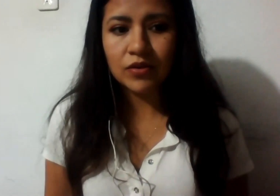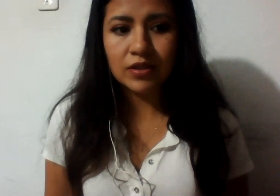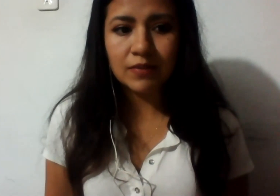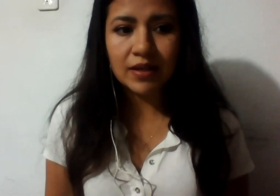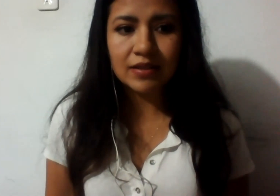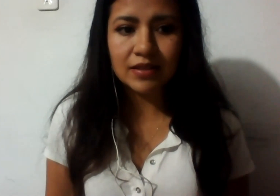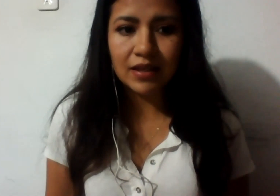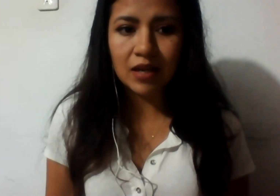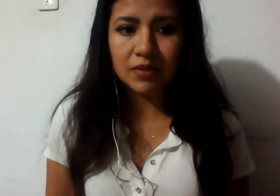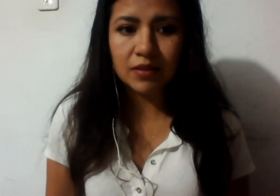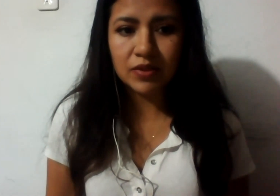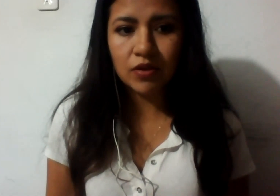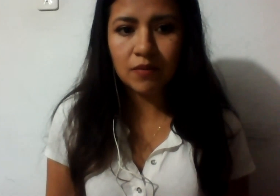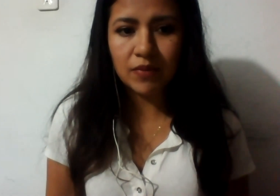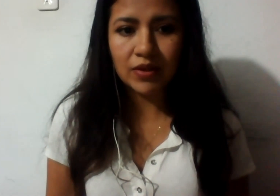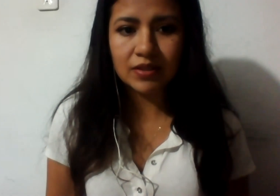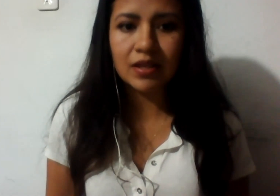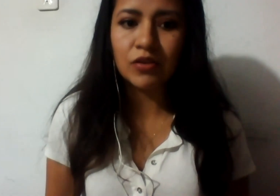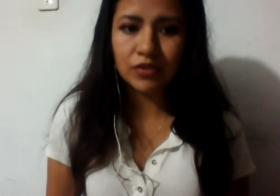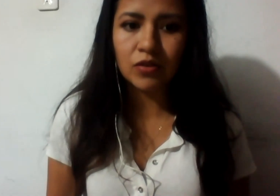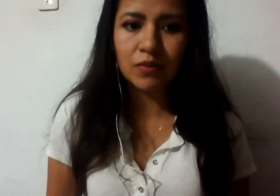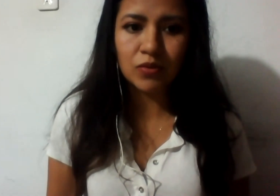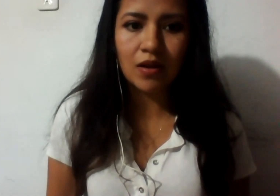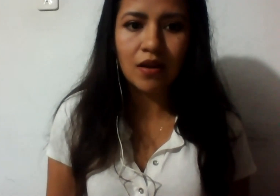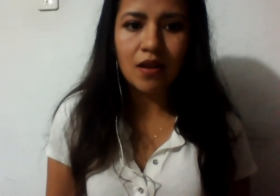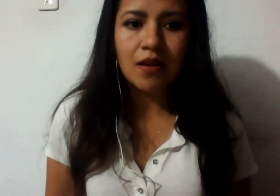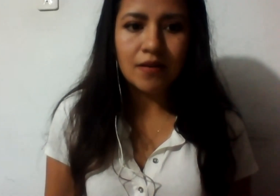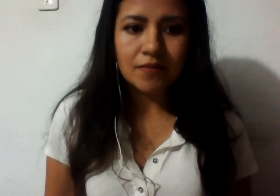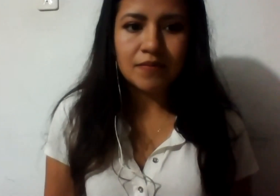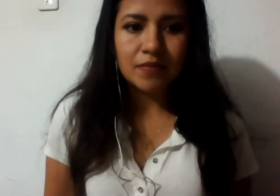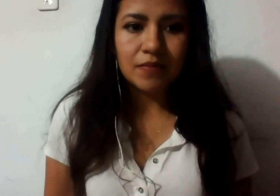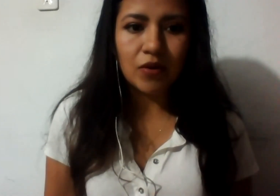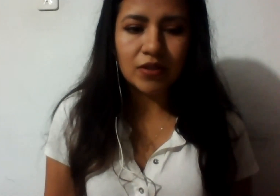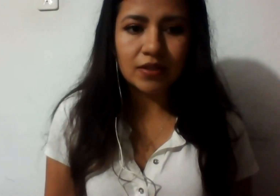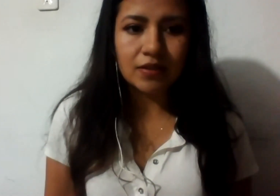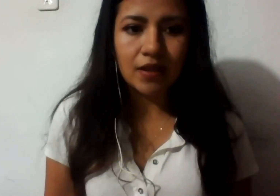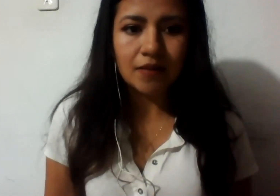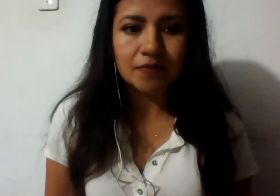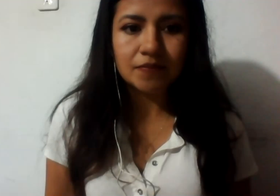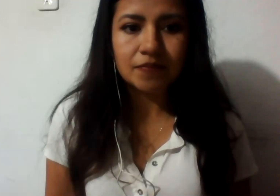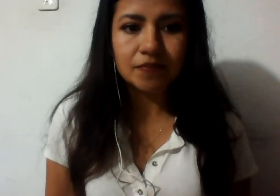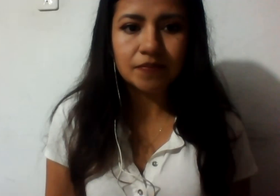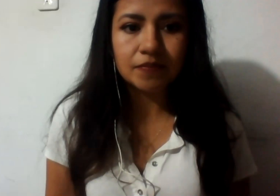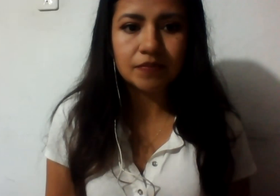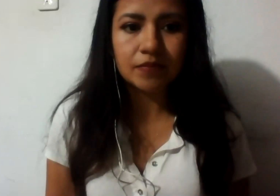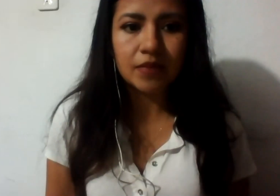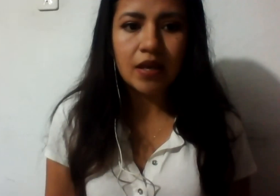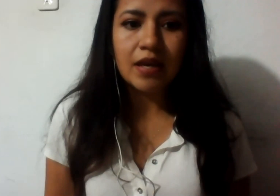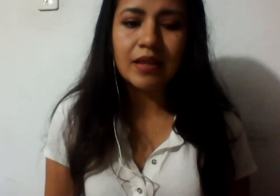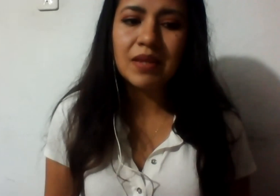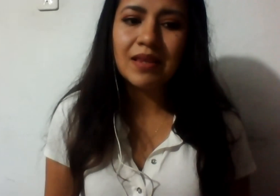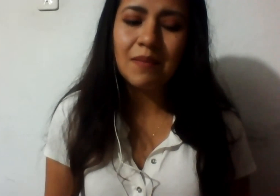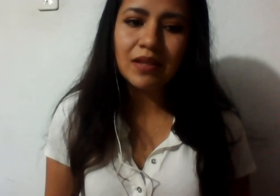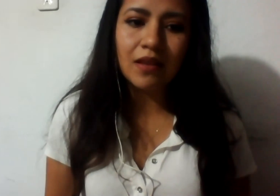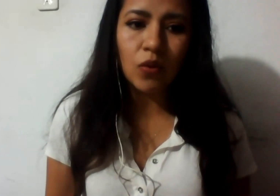buscar otras maneras de acercarme a esta persona, pero aquí sería el contacto visual lo esencial.